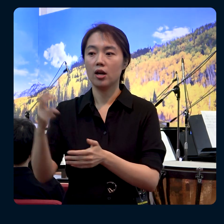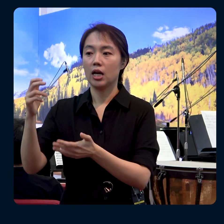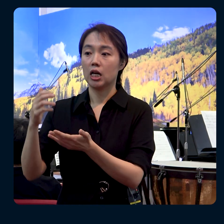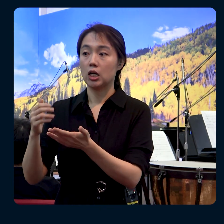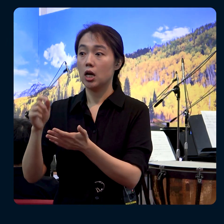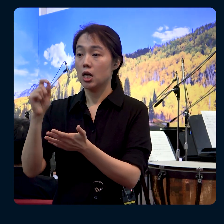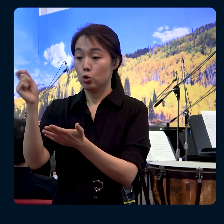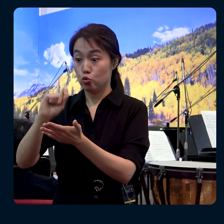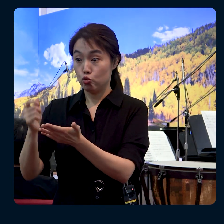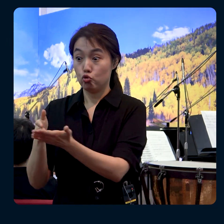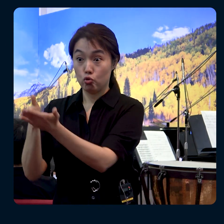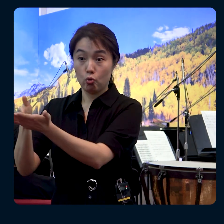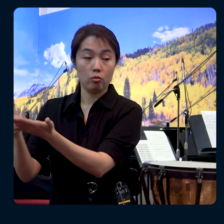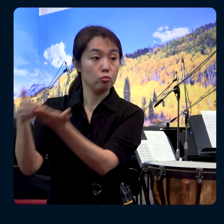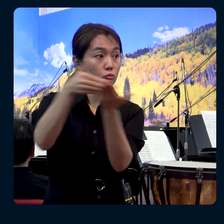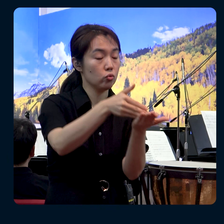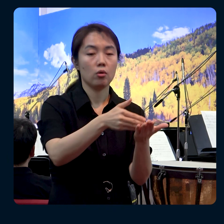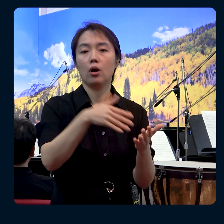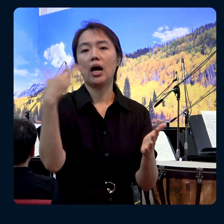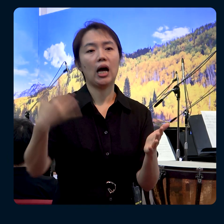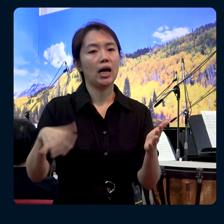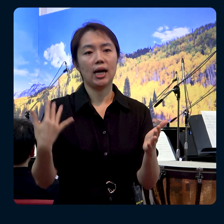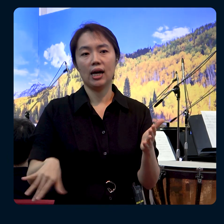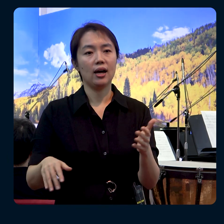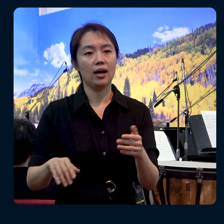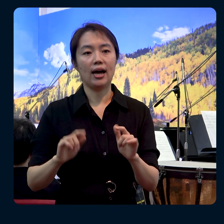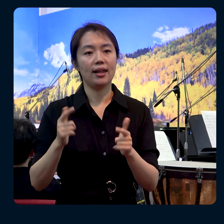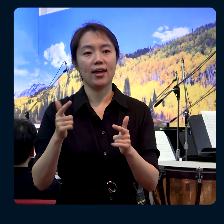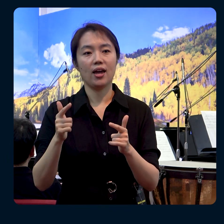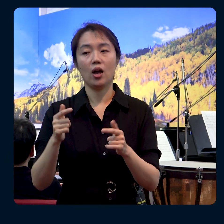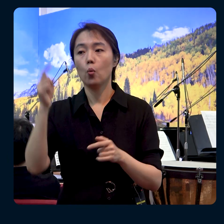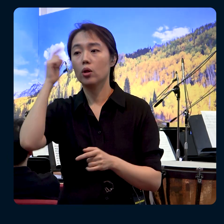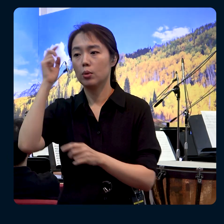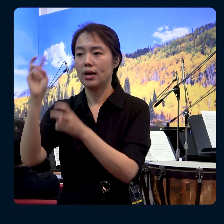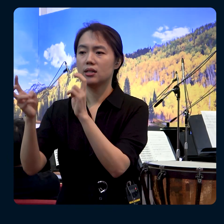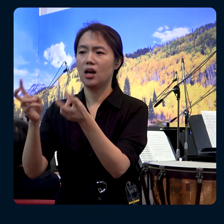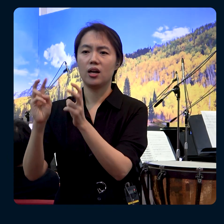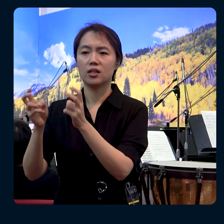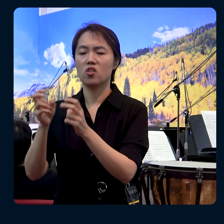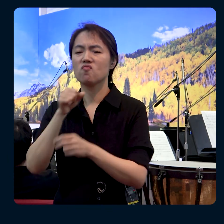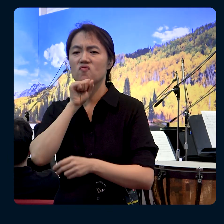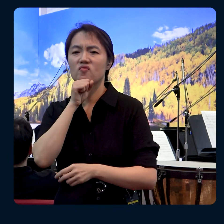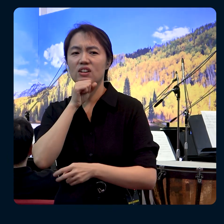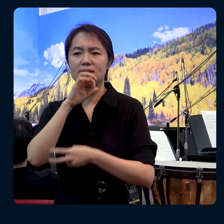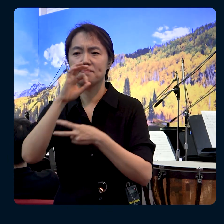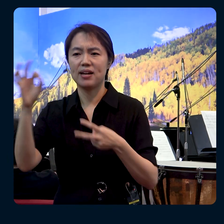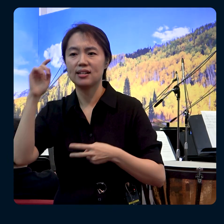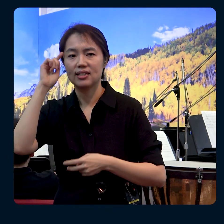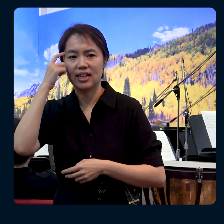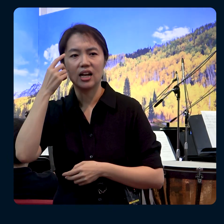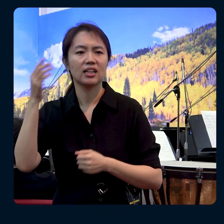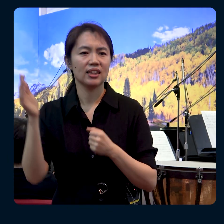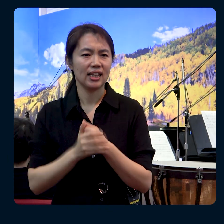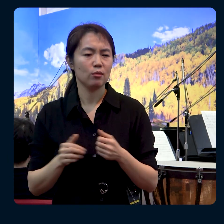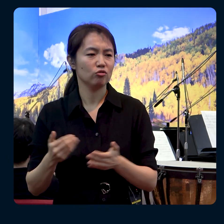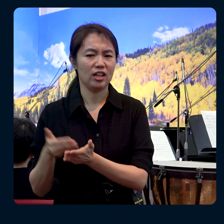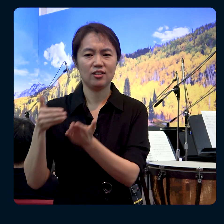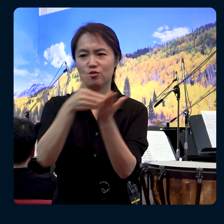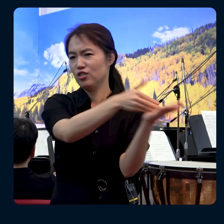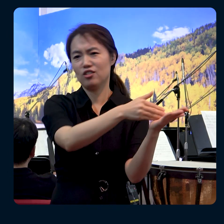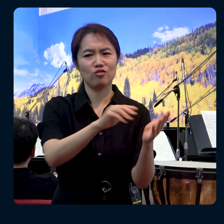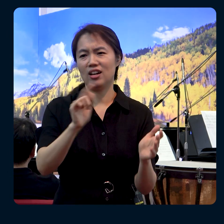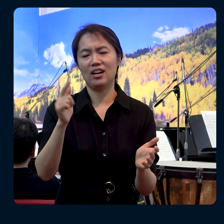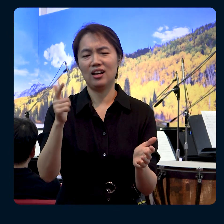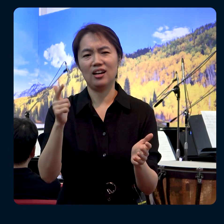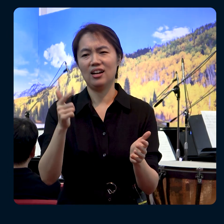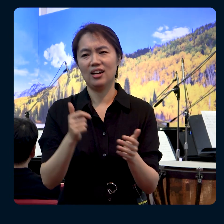그 17가지 새로 적은 거가 제출도 안 됐어요. 그 회사에서 아예 내지도 않았어요. 어차피 안 될 거라고 보고